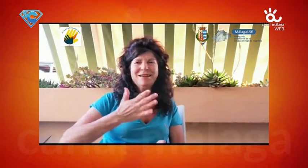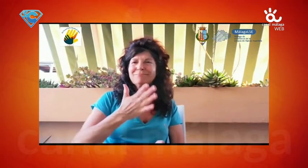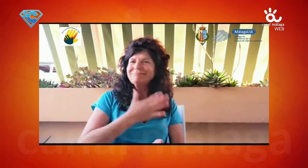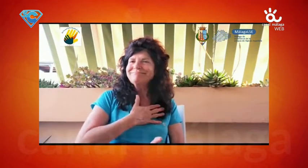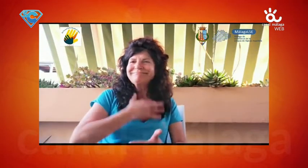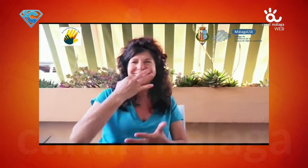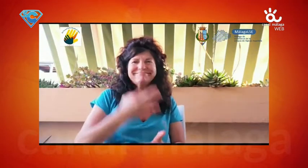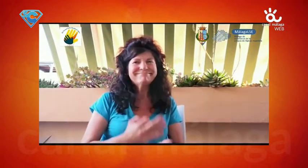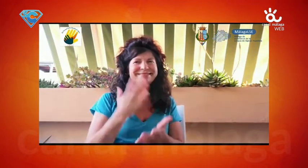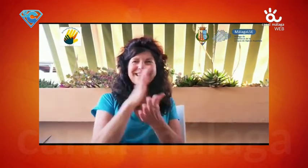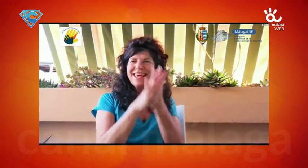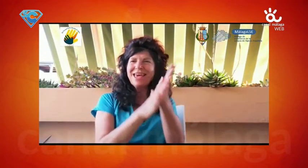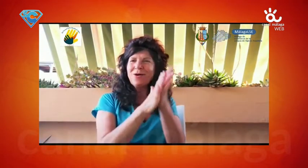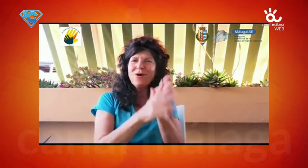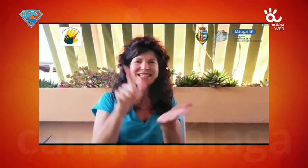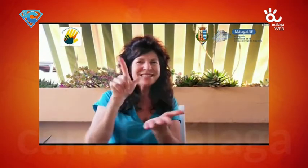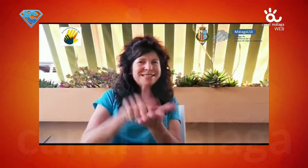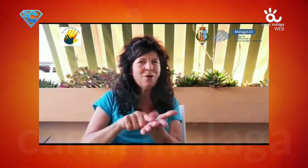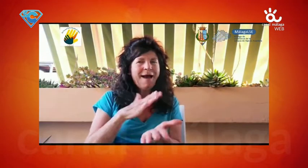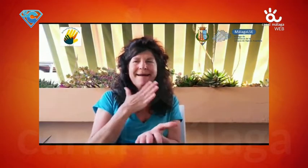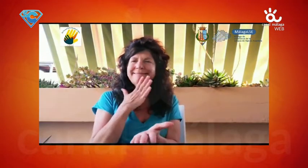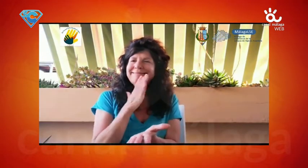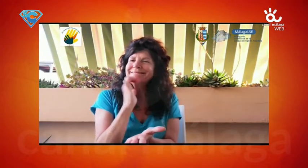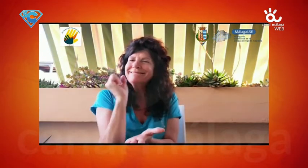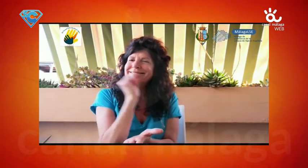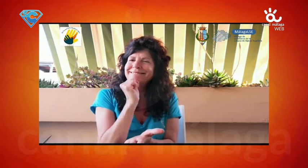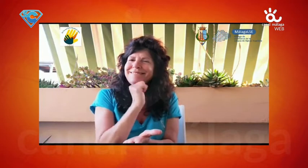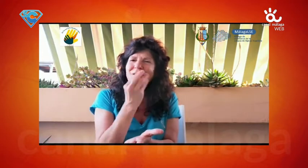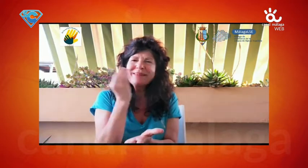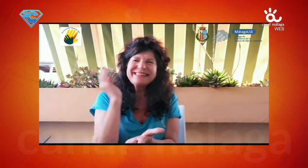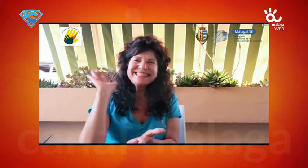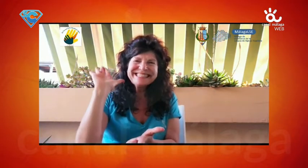Es muy importante para mí la lengua de signos. Es maravillosa.